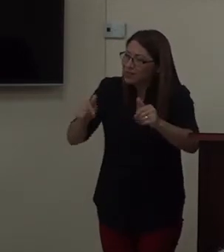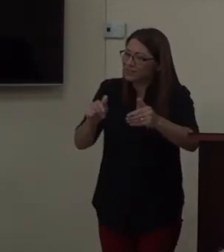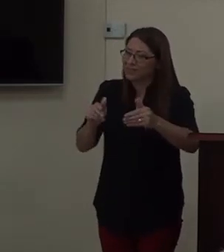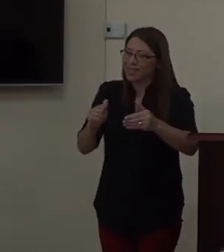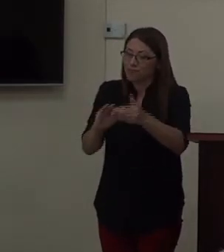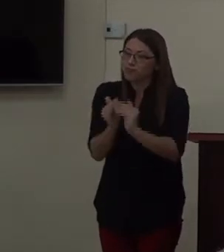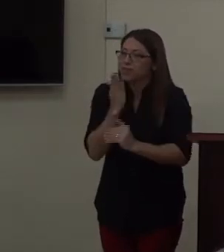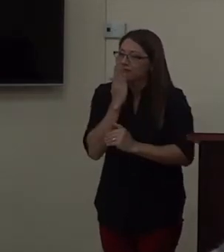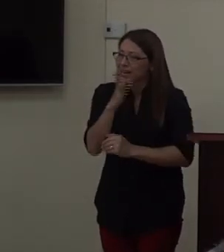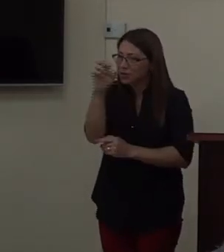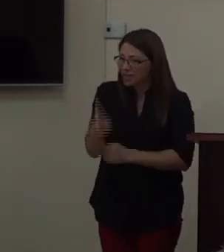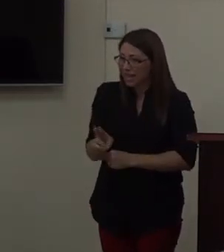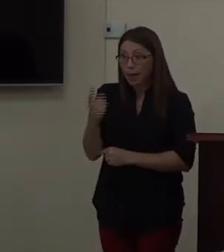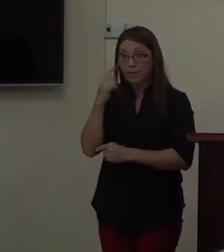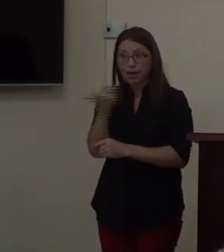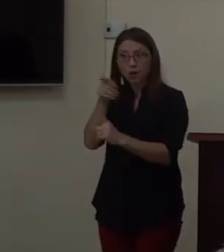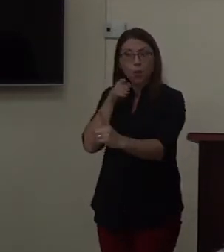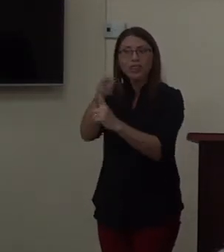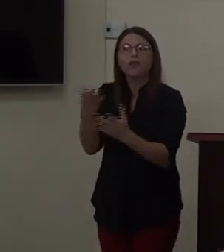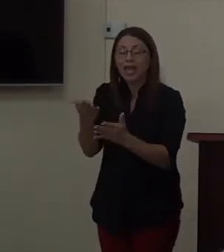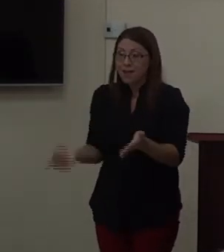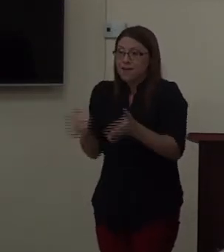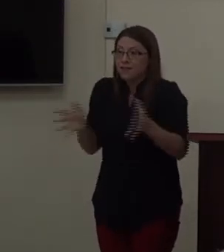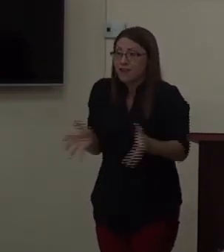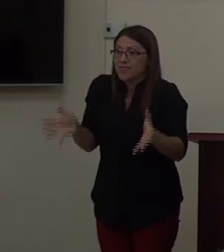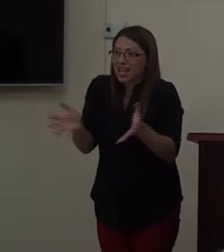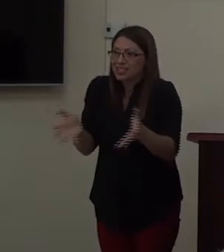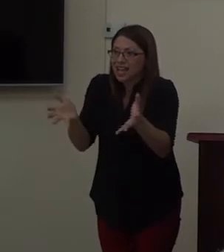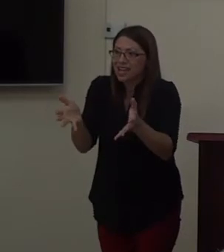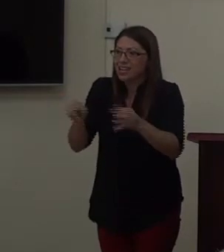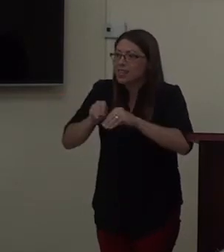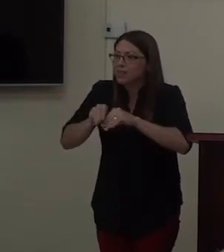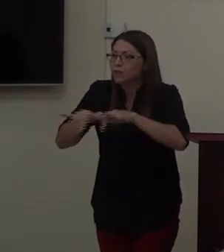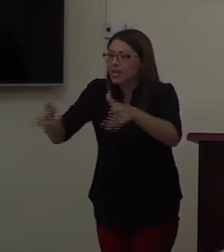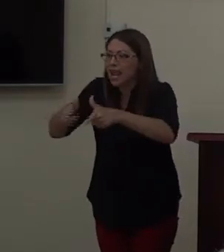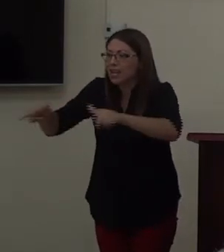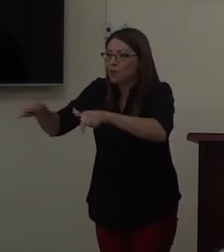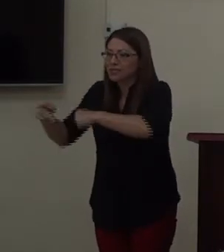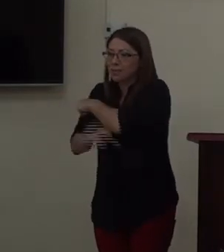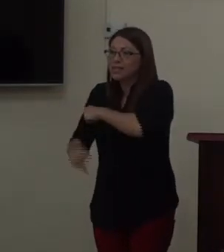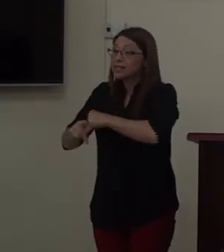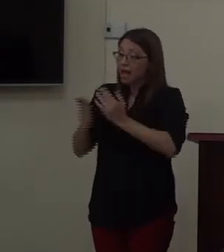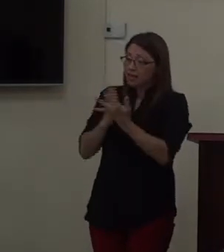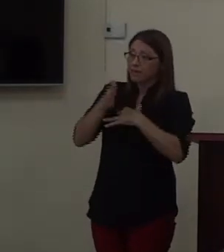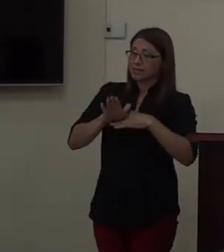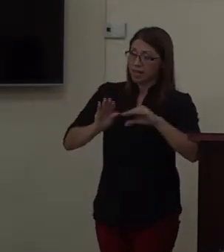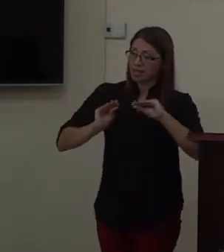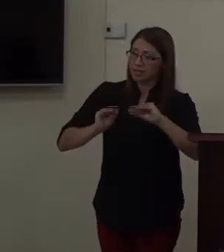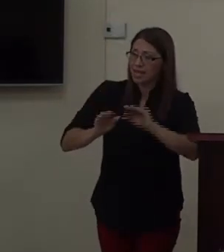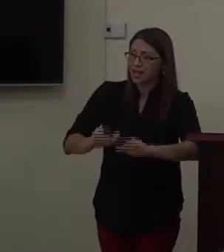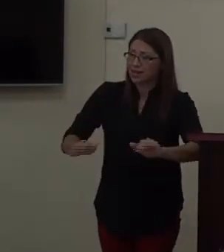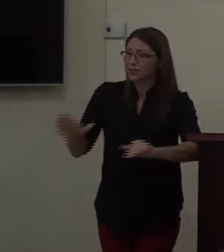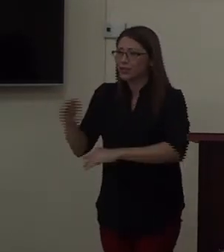de Costa Rica. Vean que tienen como objetivos revitalizar y difundir las lenguas del país mediante su enseñanza a niños y jóvenes. Por eso les